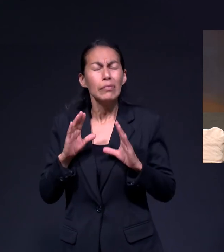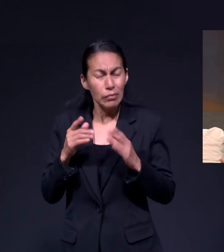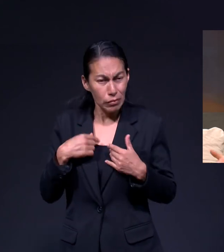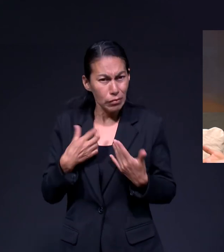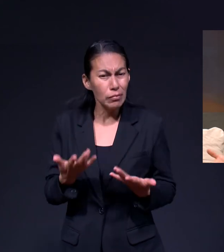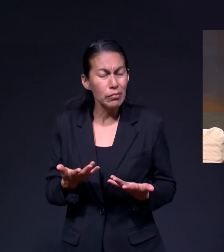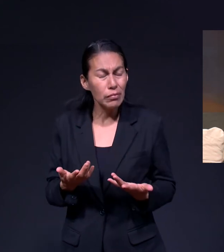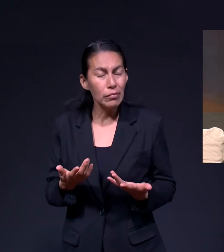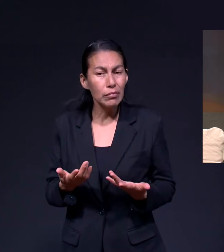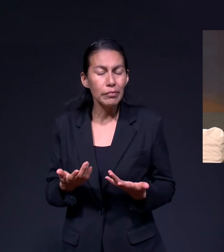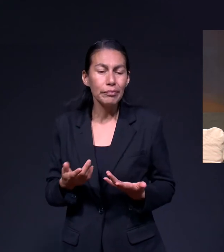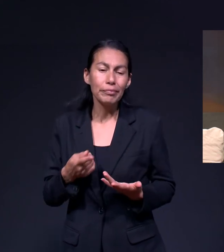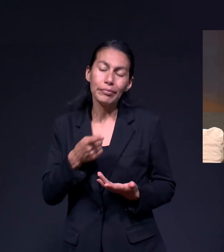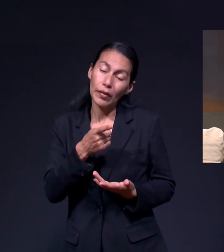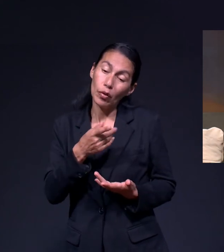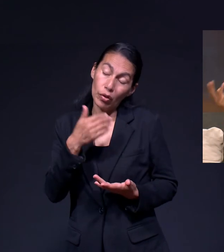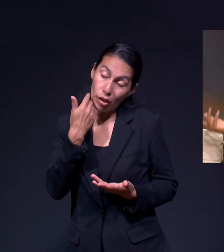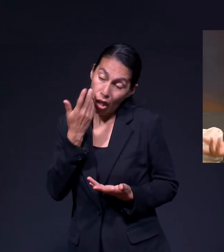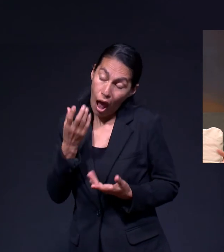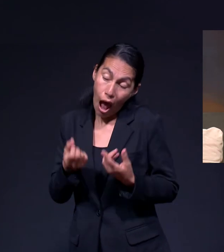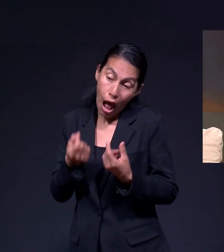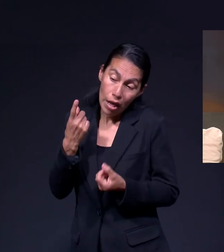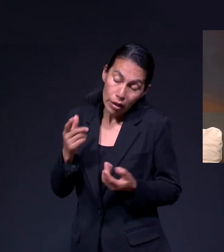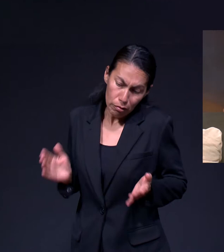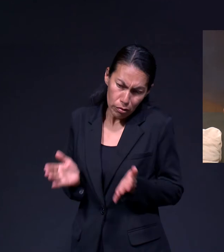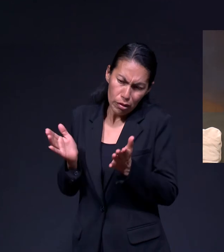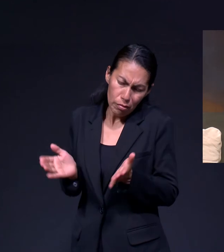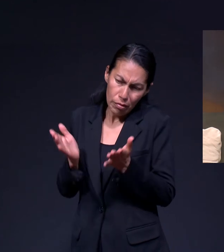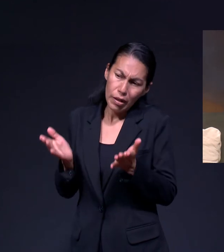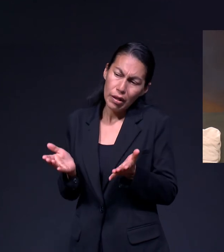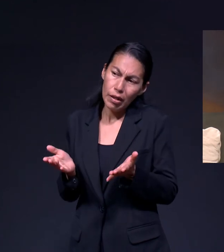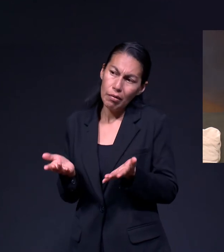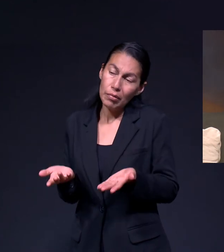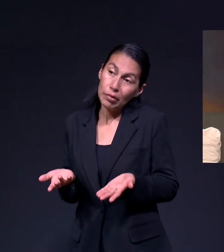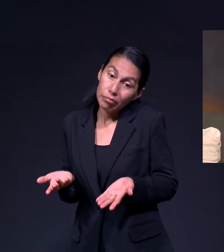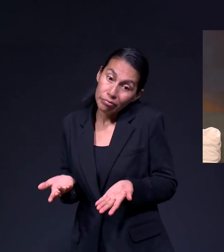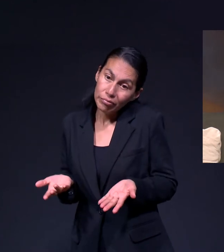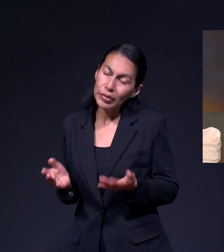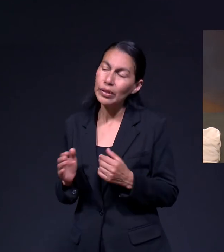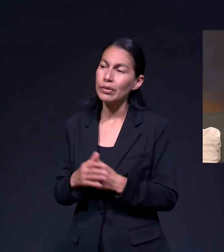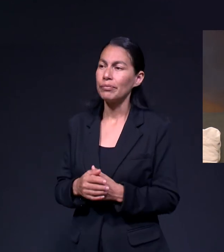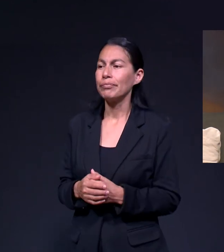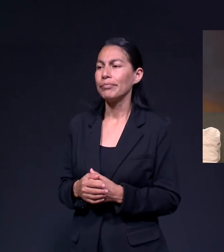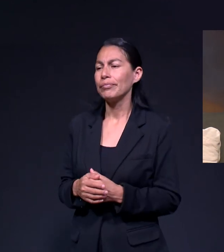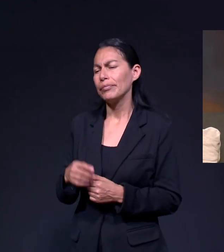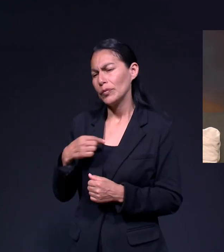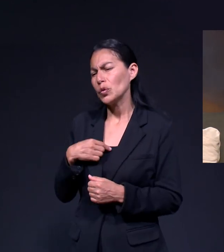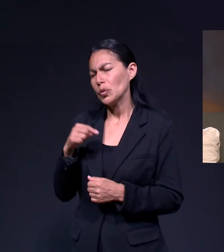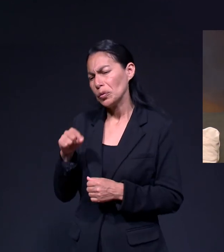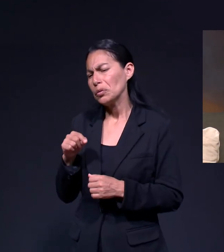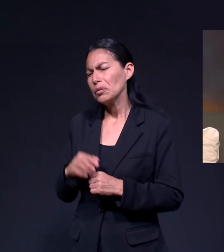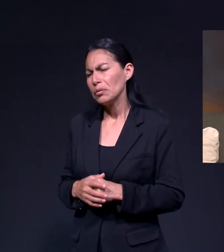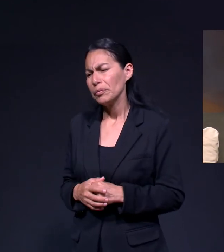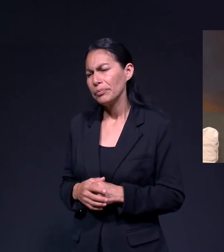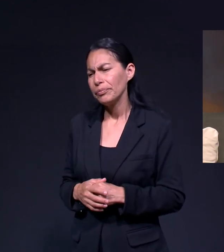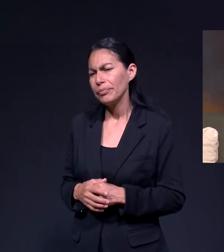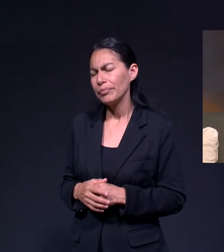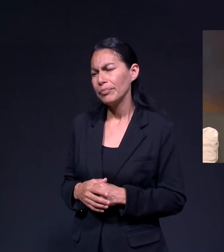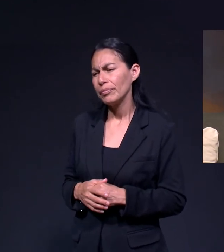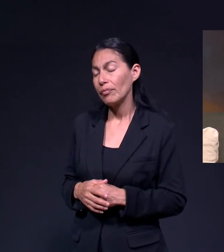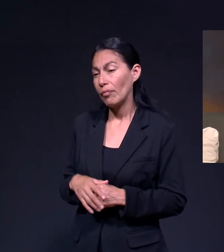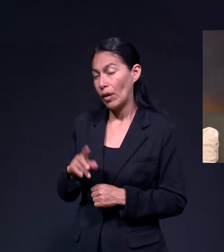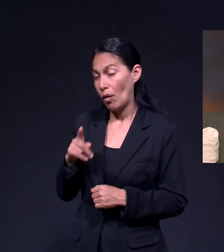apenas y que ellos creo que esperaban a alguien que puede motivar a y demás pero gracias a dios